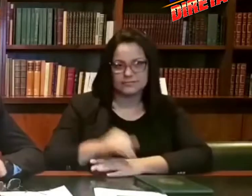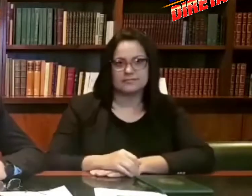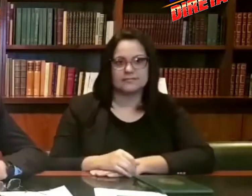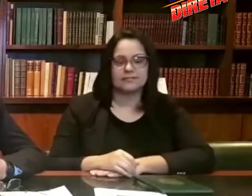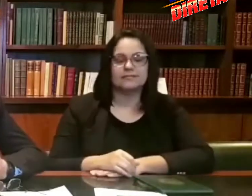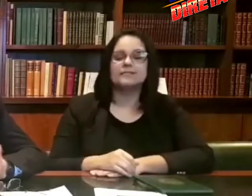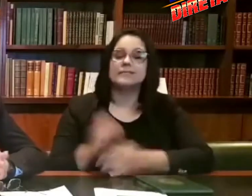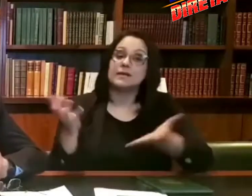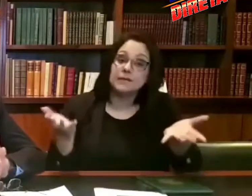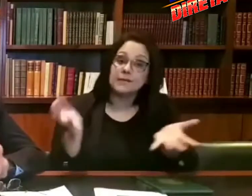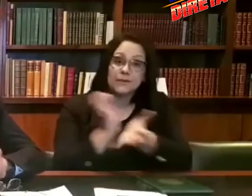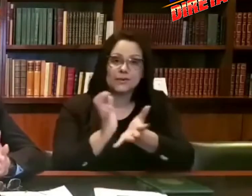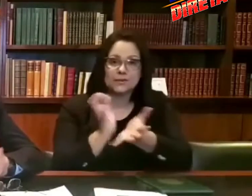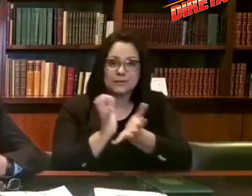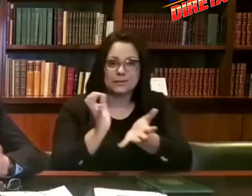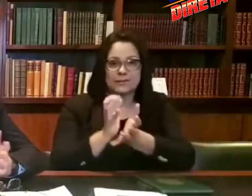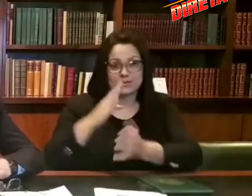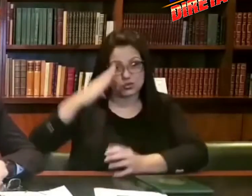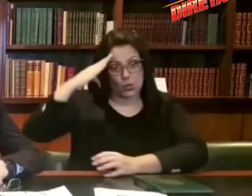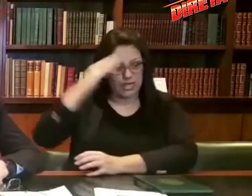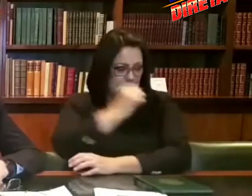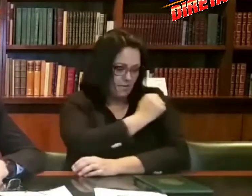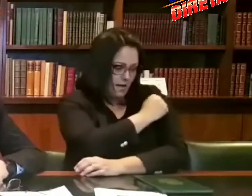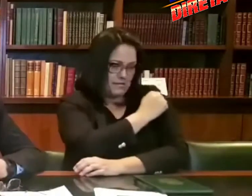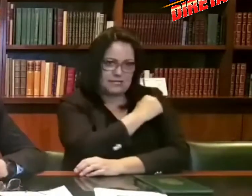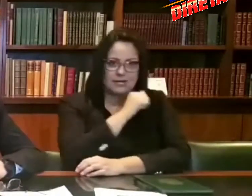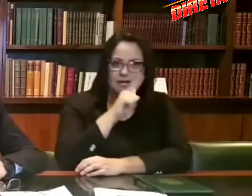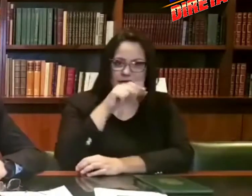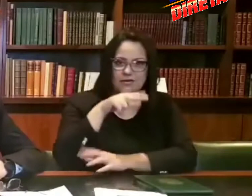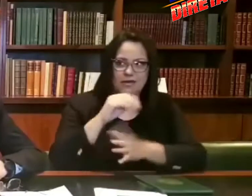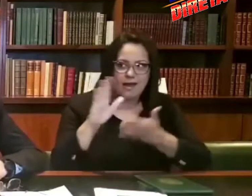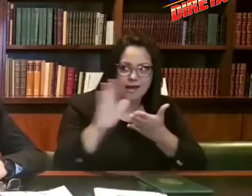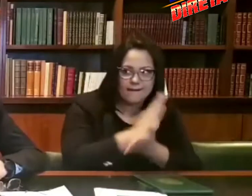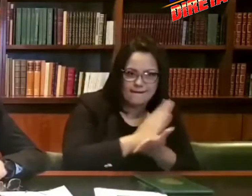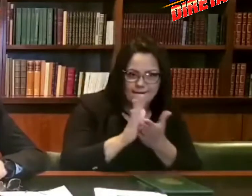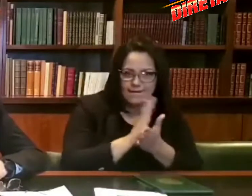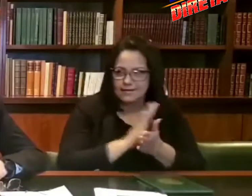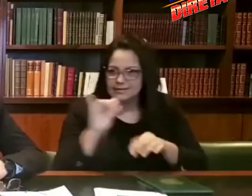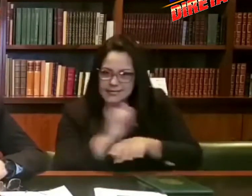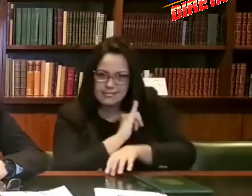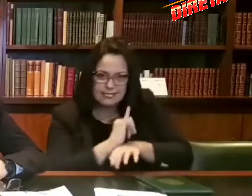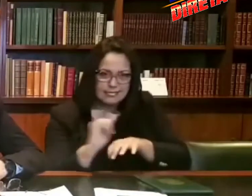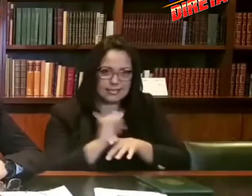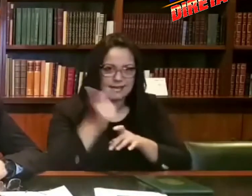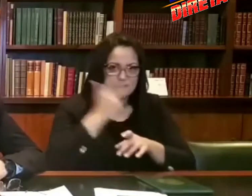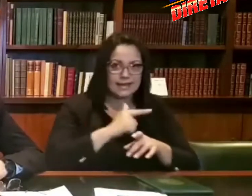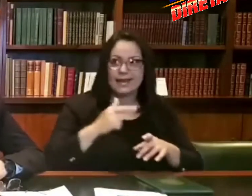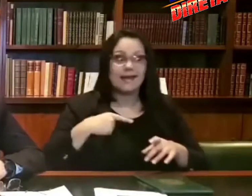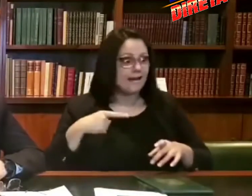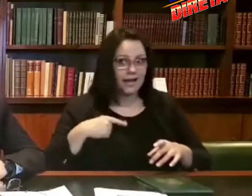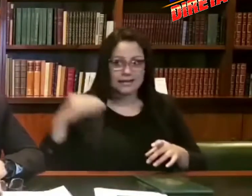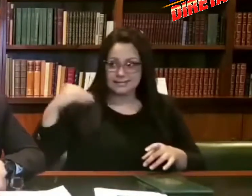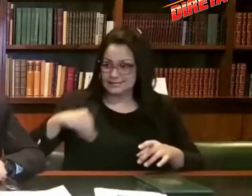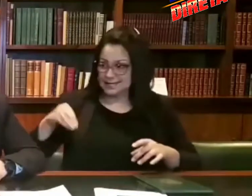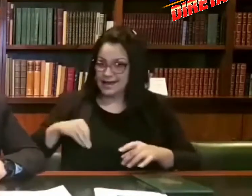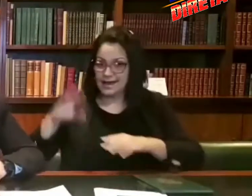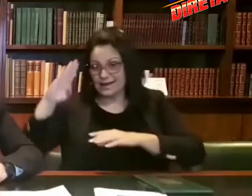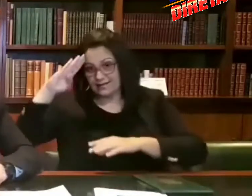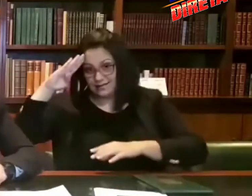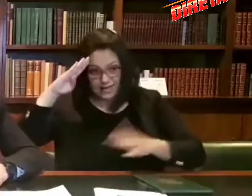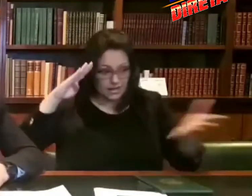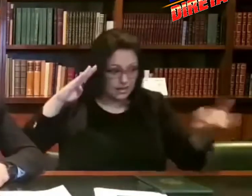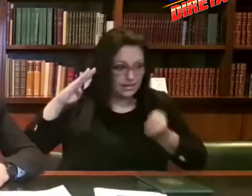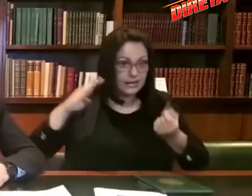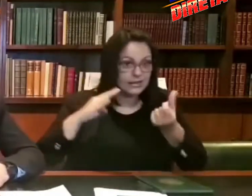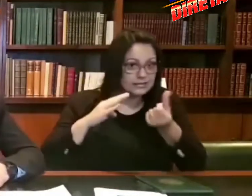o recruta, alguns, né, quis dar um golpe aí e se deu mal. Tá? E se deu mal. Vão pagar um